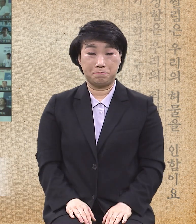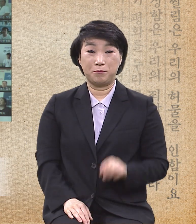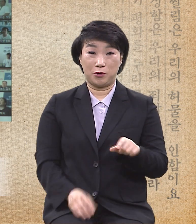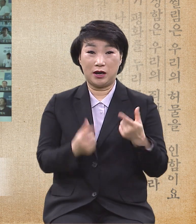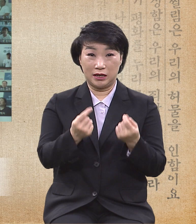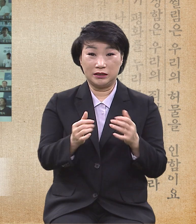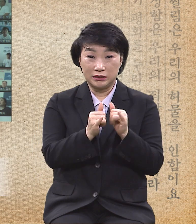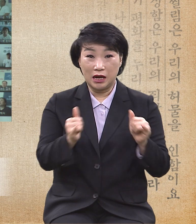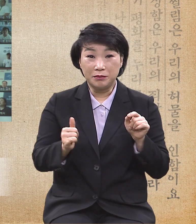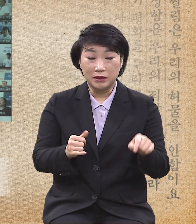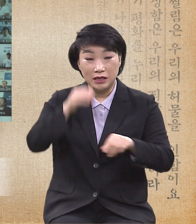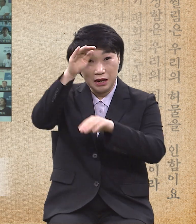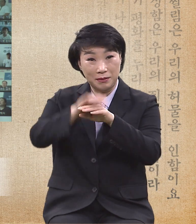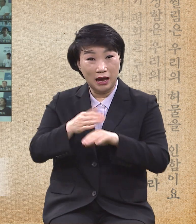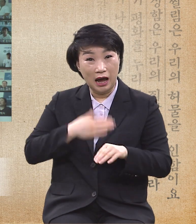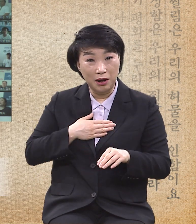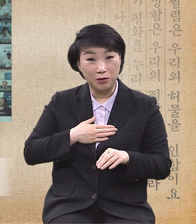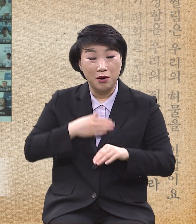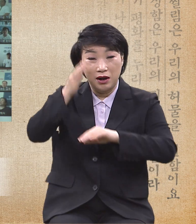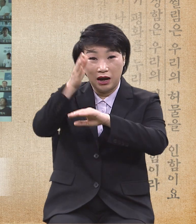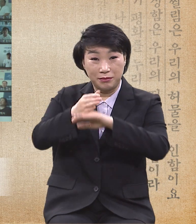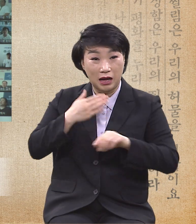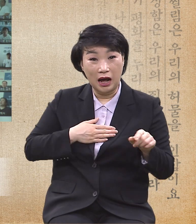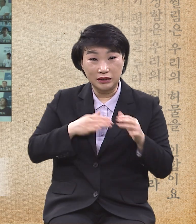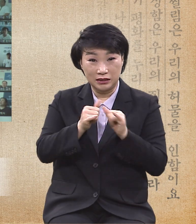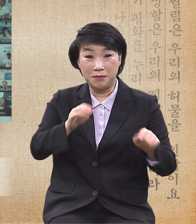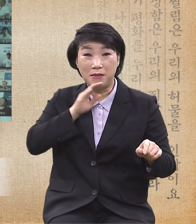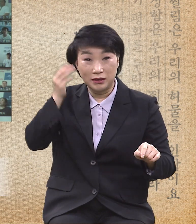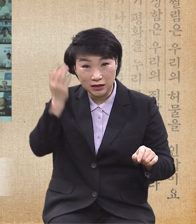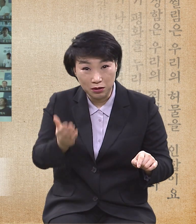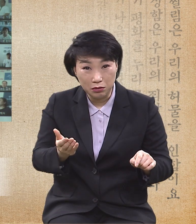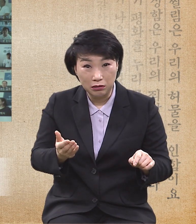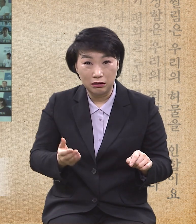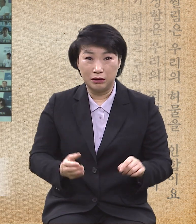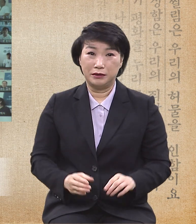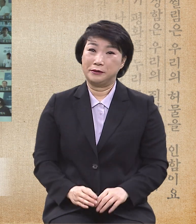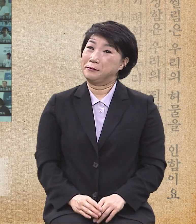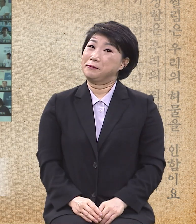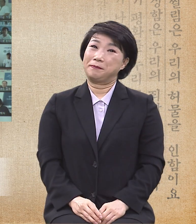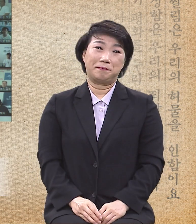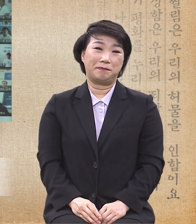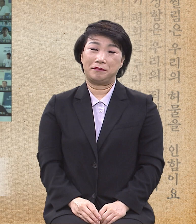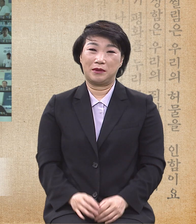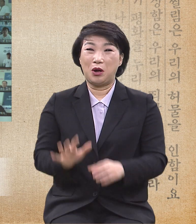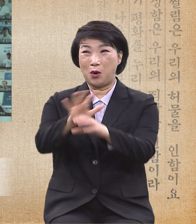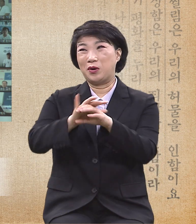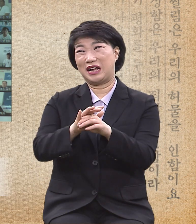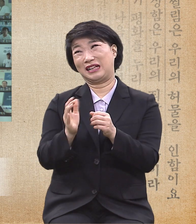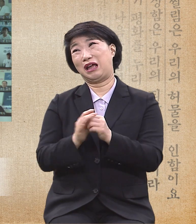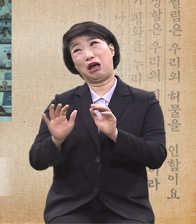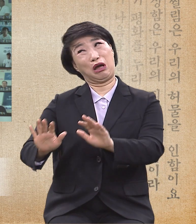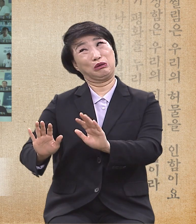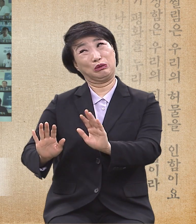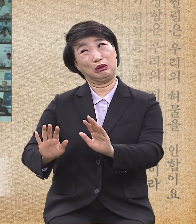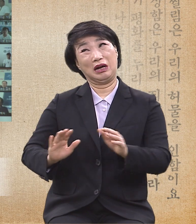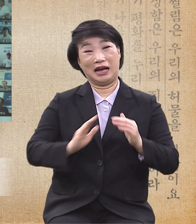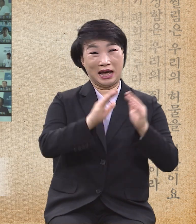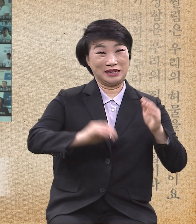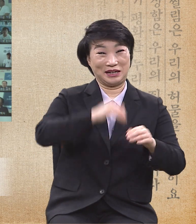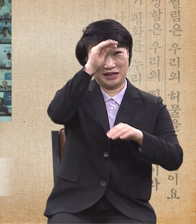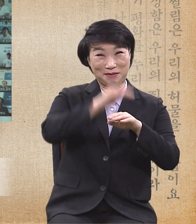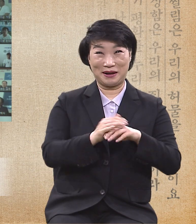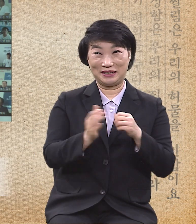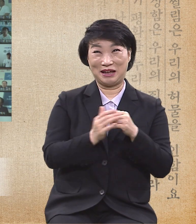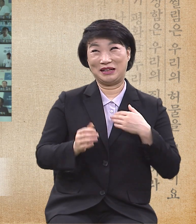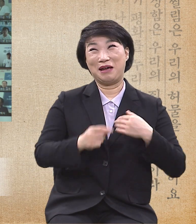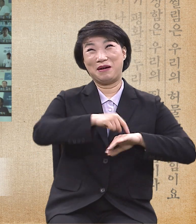이런 사람이 예배를 알고 감사를 하는 사람이냐 이 말이야. 코로나기 때문에 집에서 예배